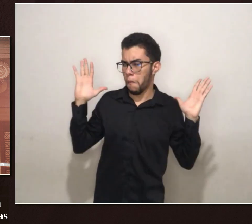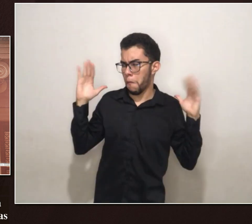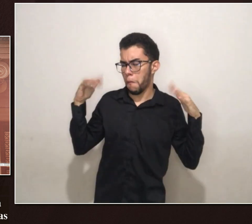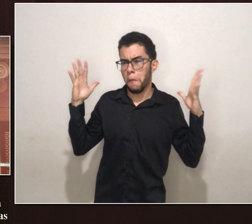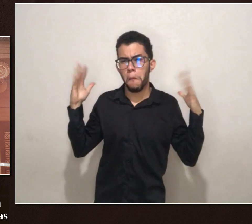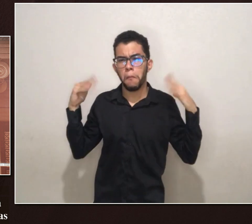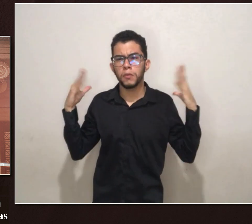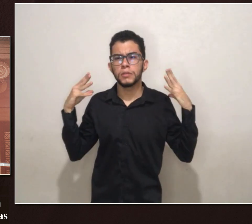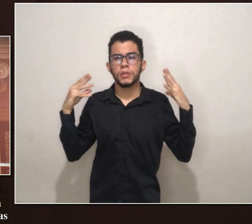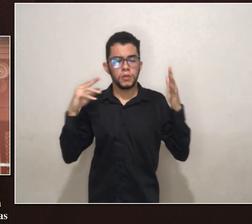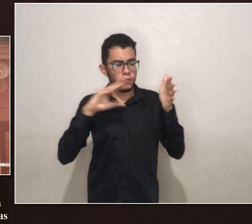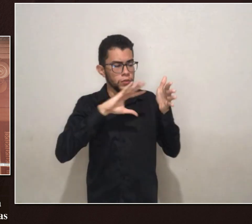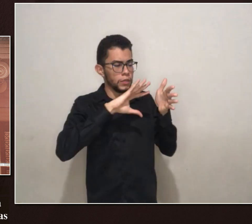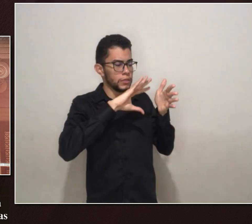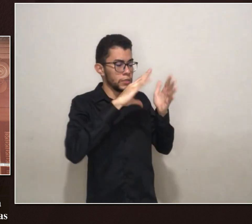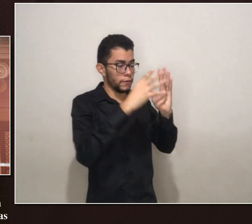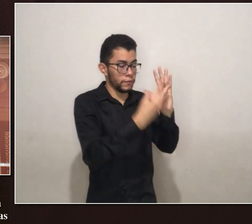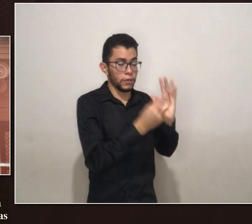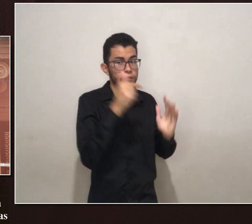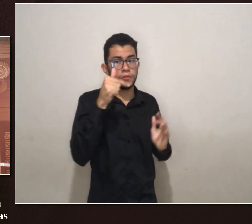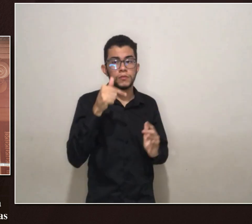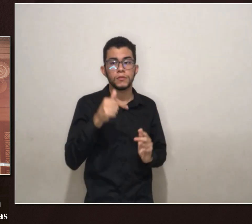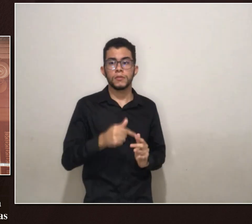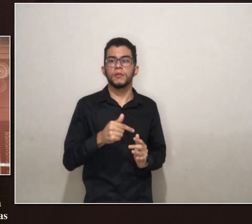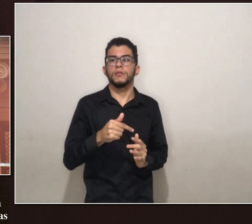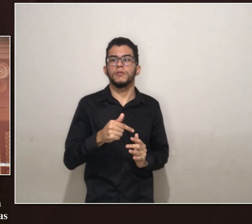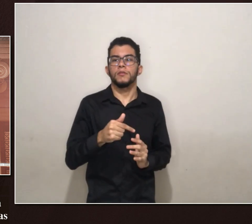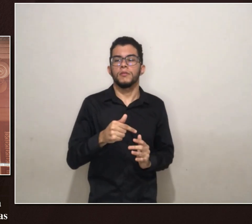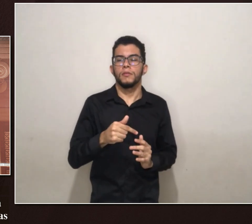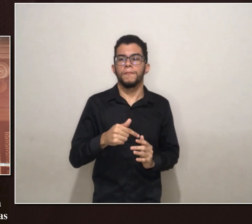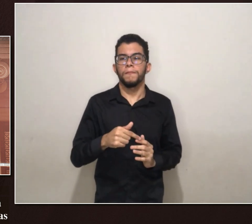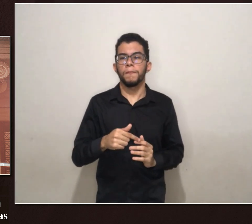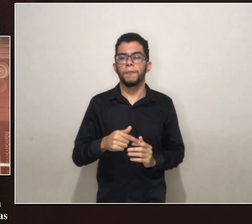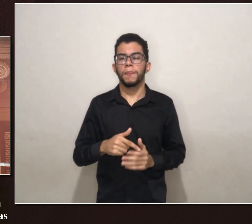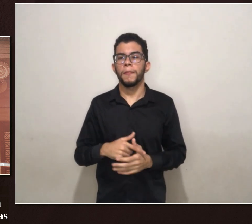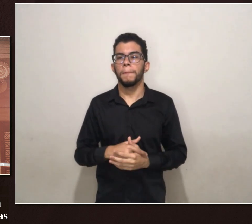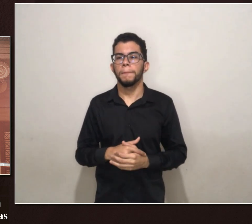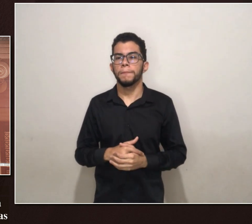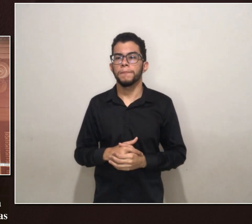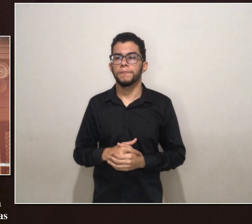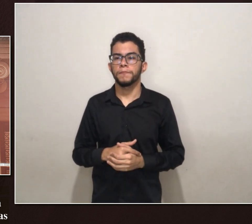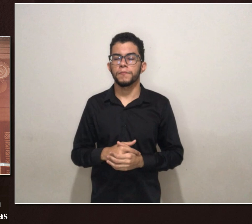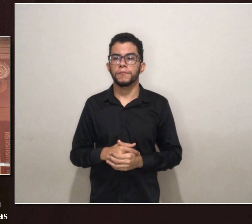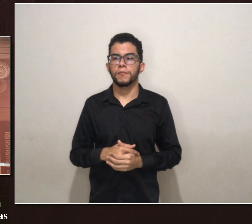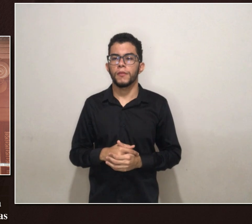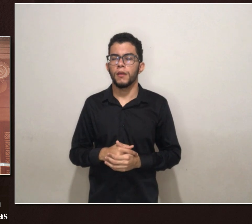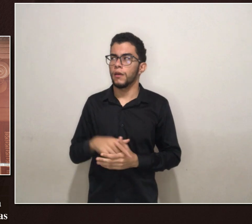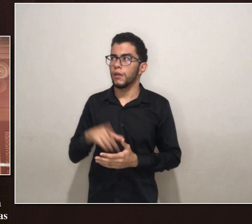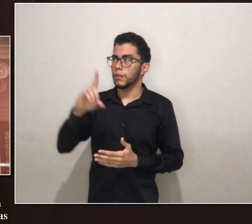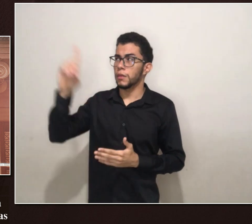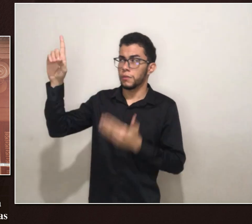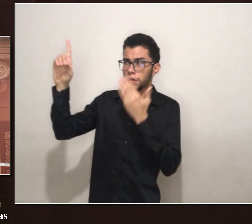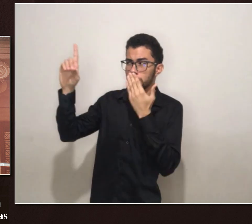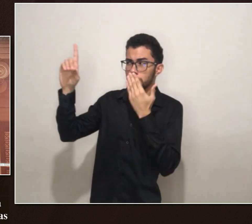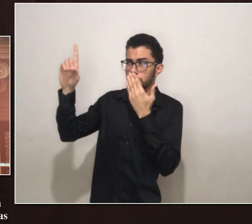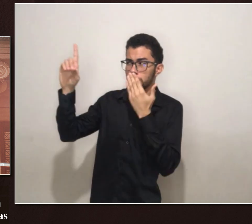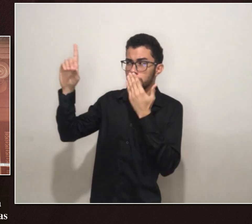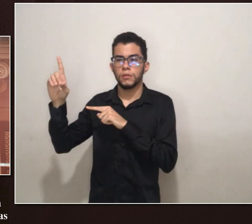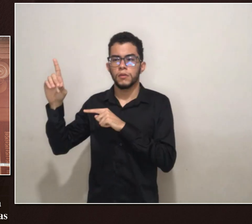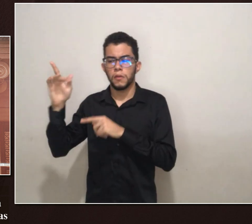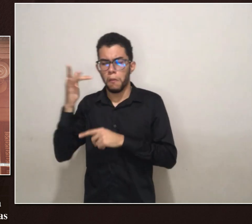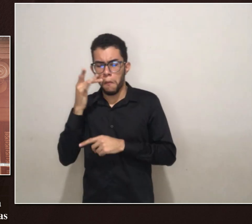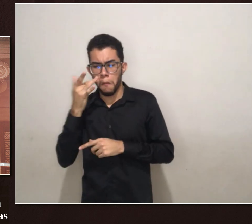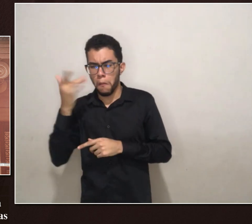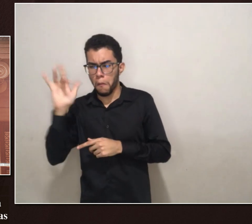sete igrejas, tá? Então, graças a Deus, os sete candelabros representam,